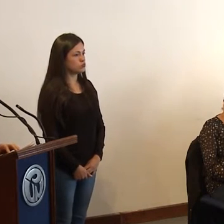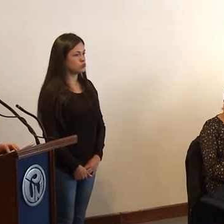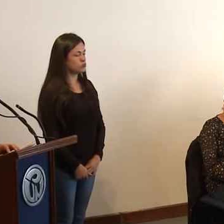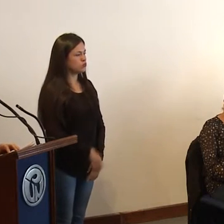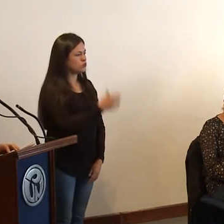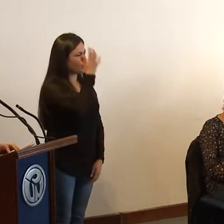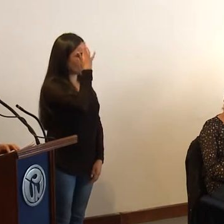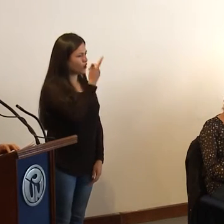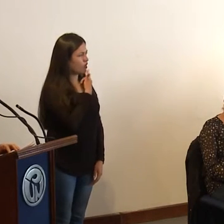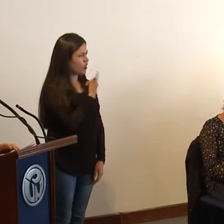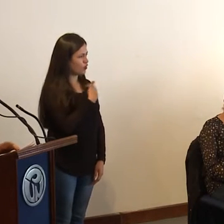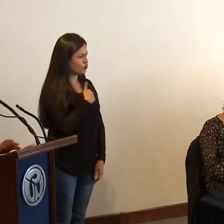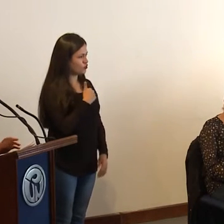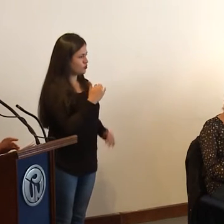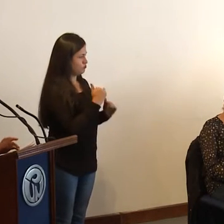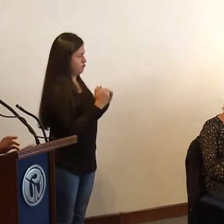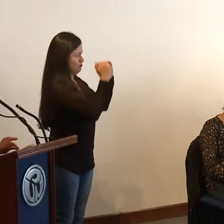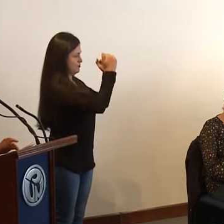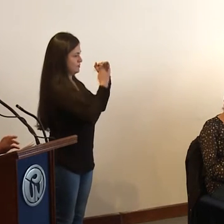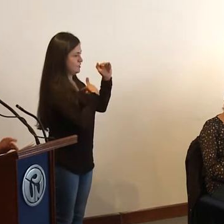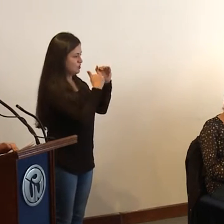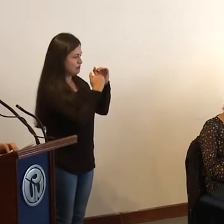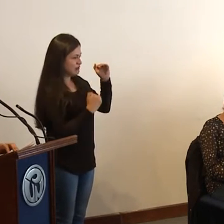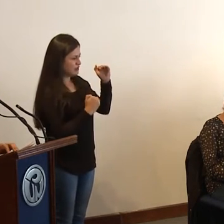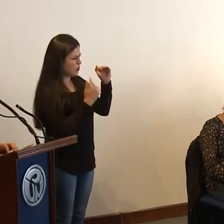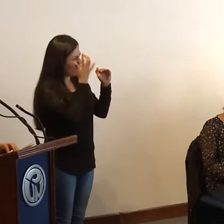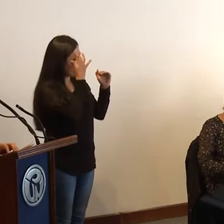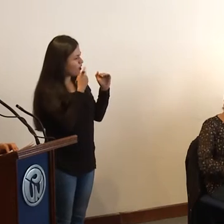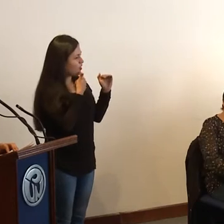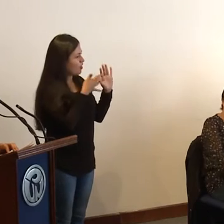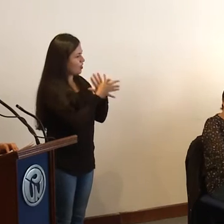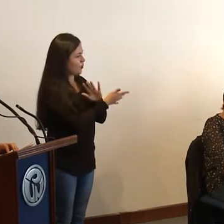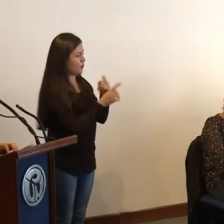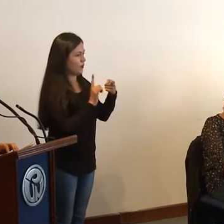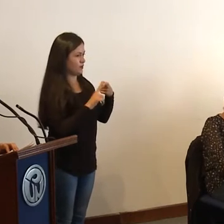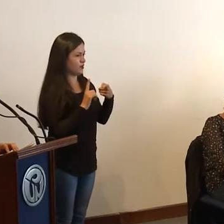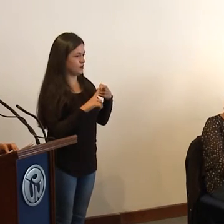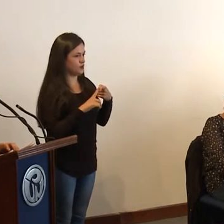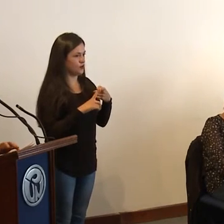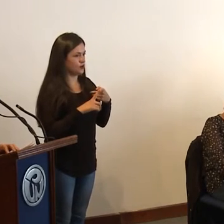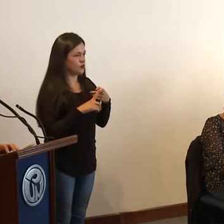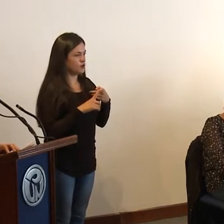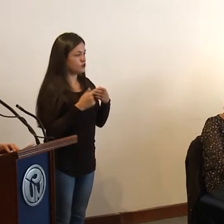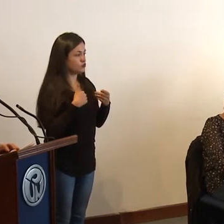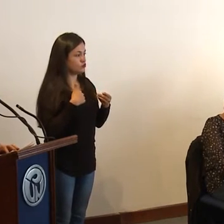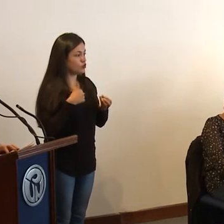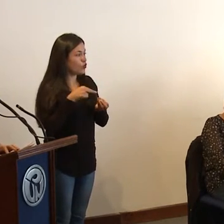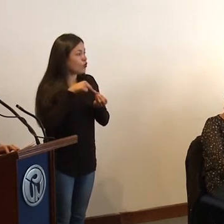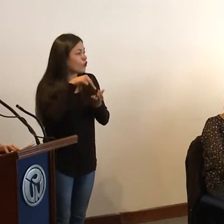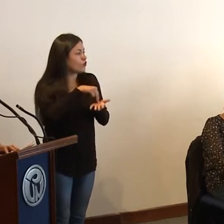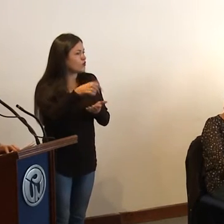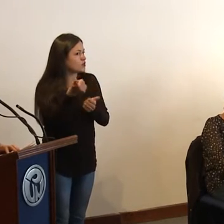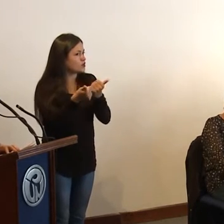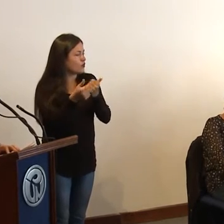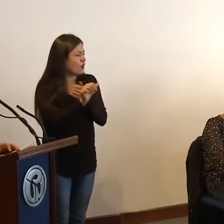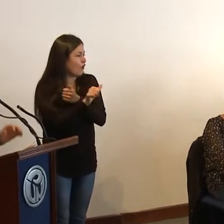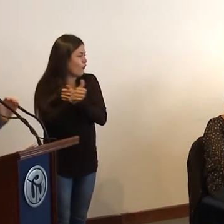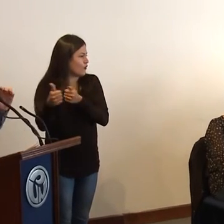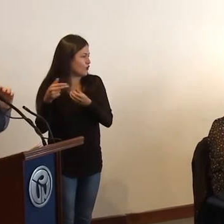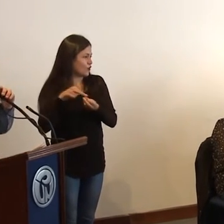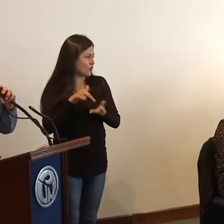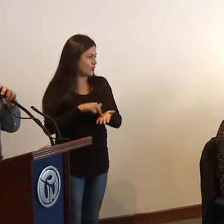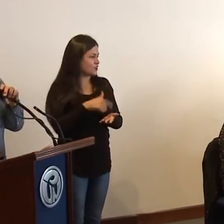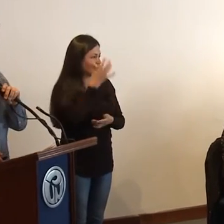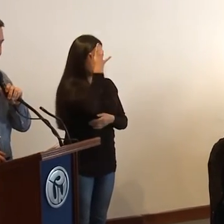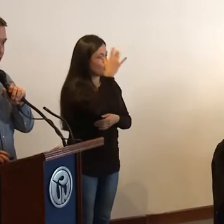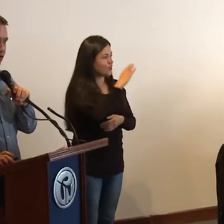que no considero que deba estar aquí como a la altura de ellos? Porque primero tendría que decir, digamos, de qué contexto provengo, como dice